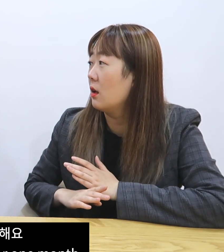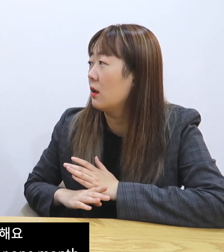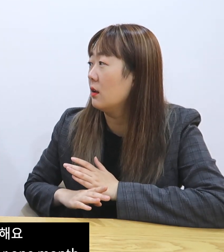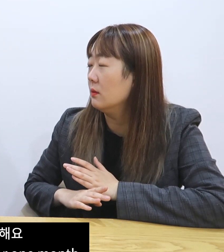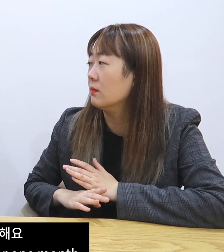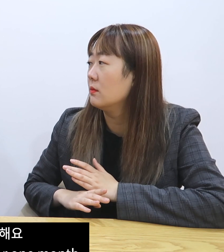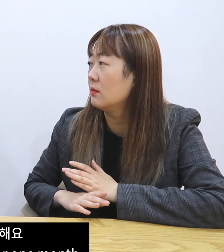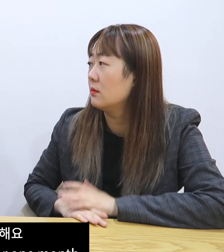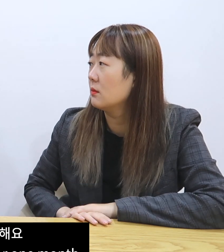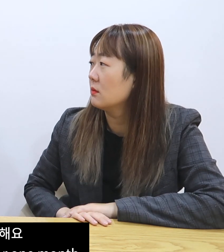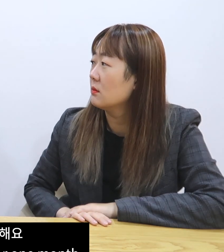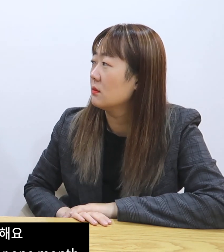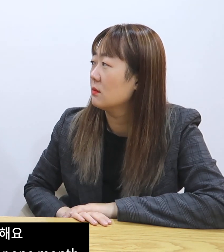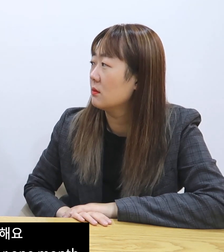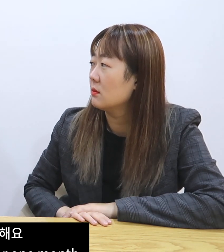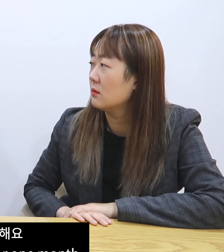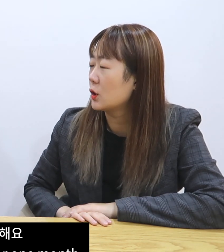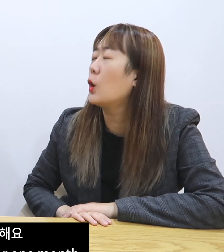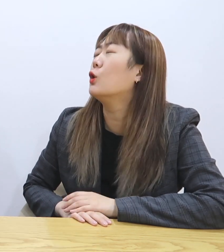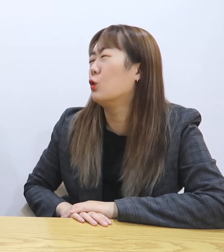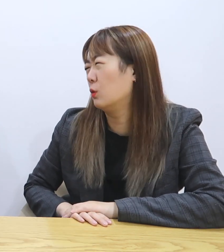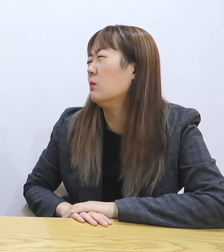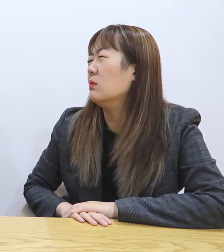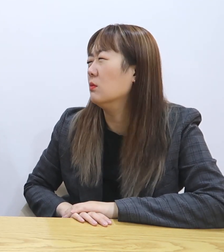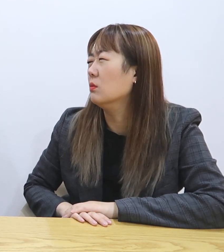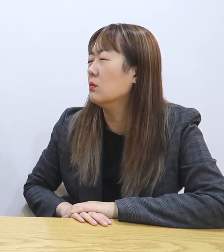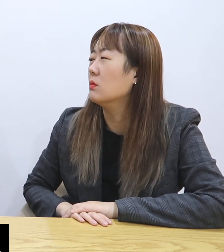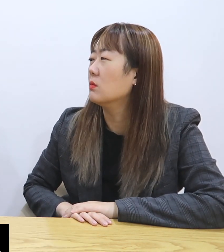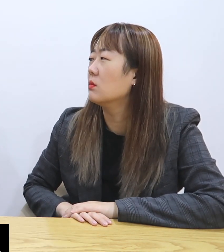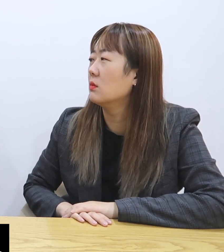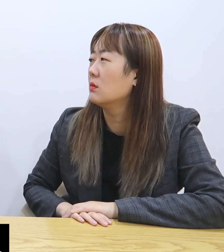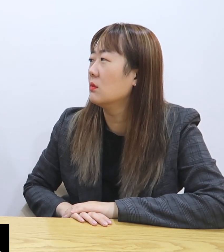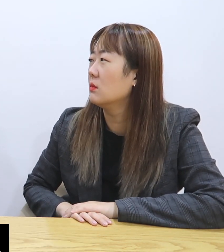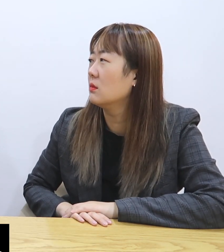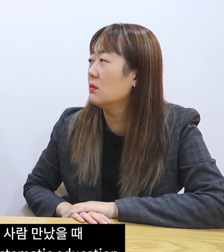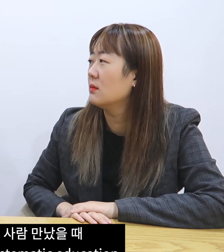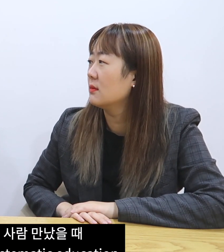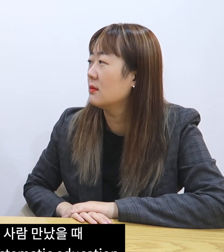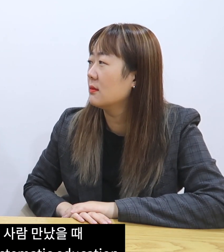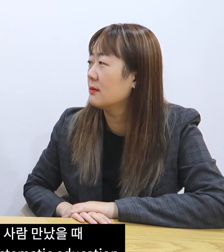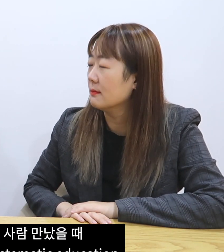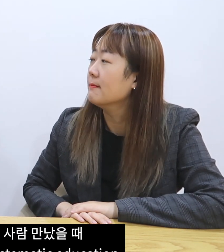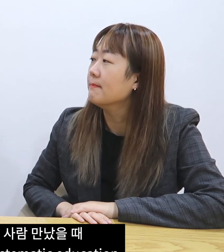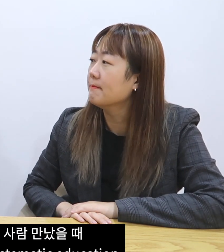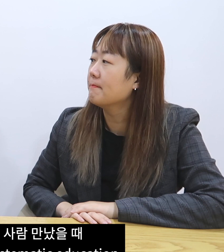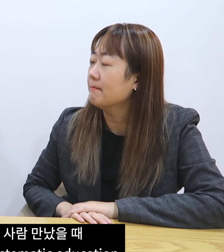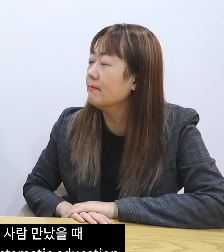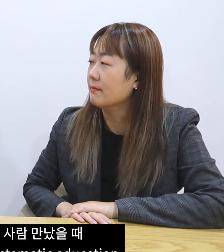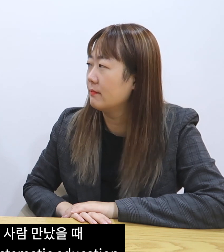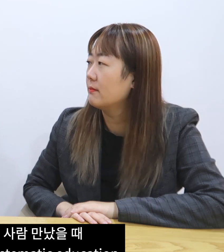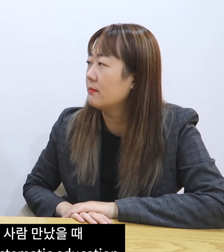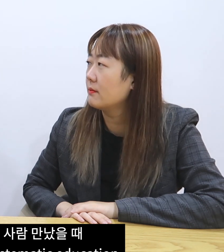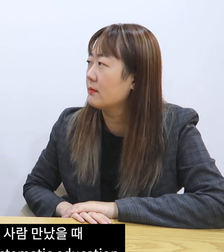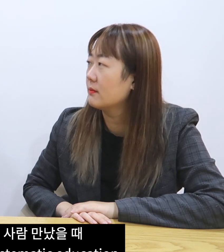좋아. 고민이 그 왜 죽지 않더라마. 그리고